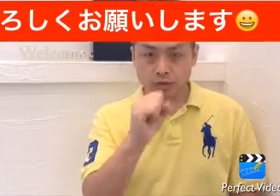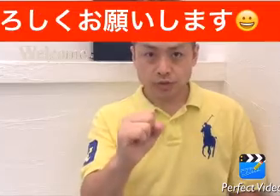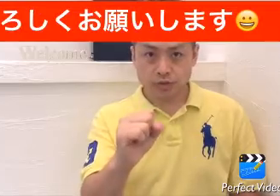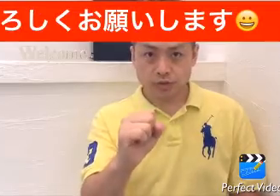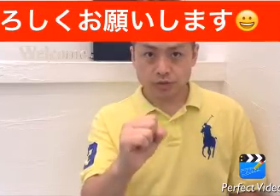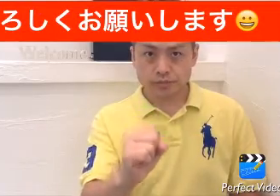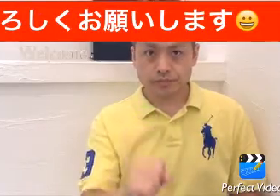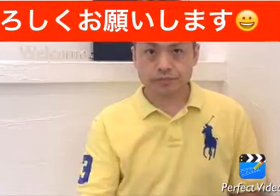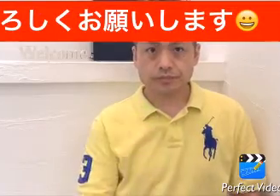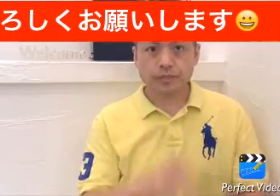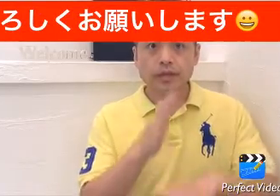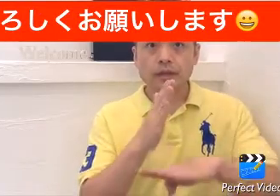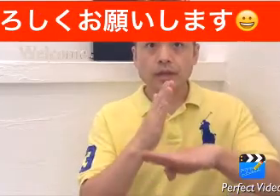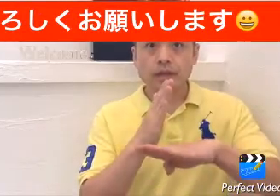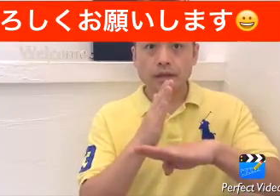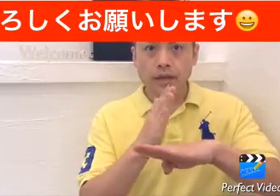よろしくお願いします。